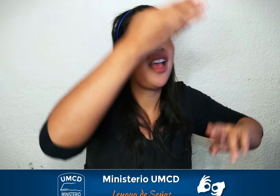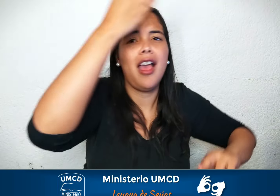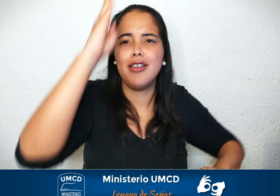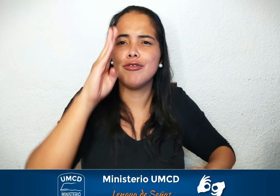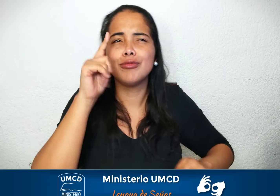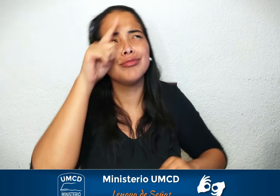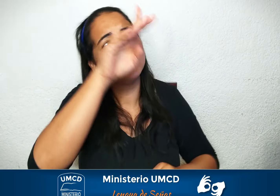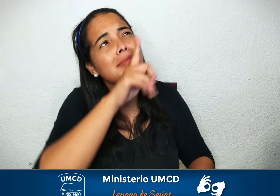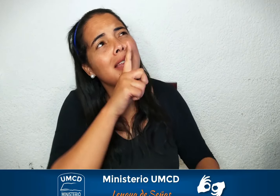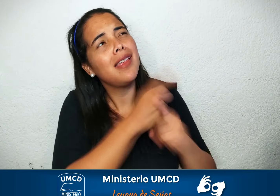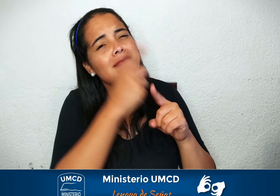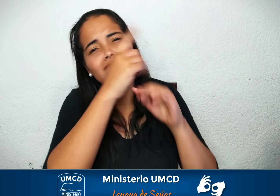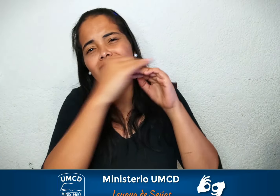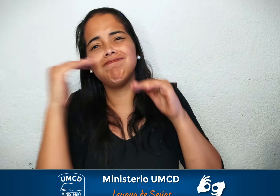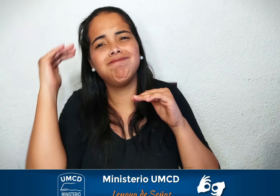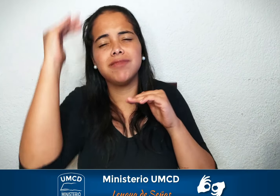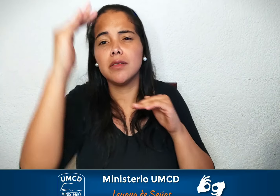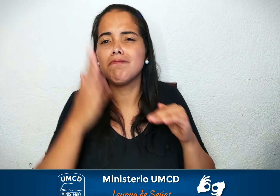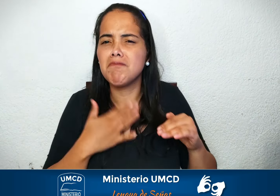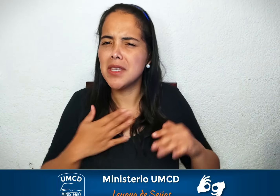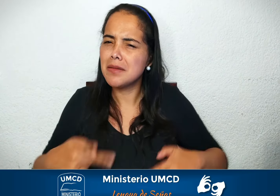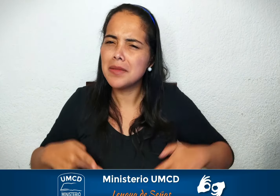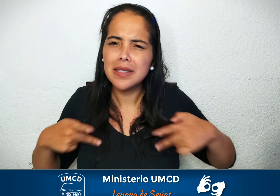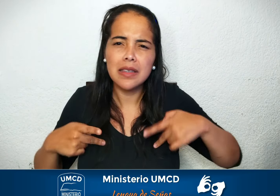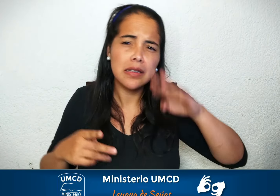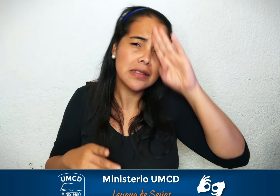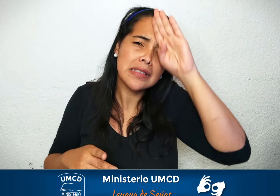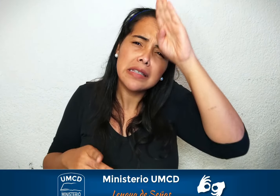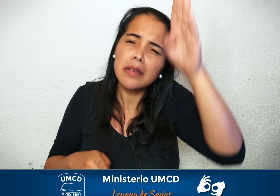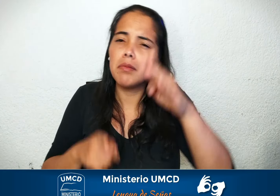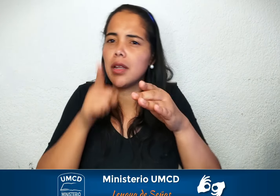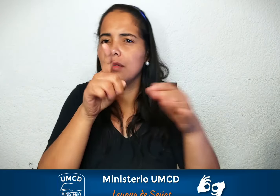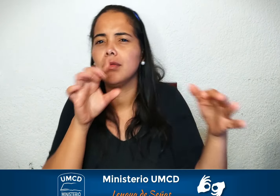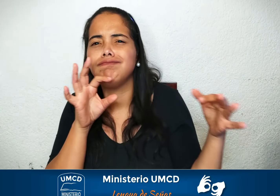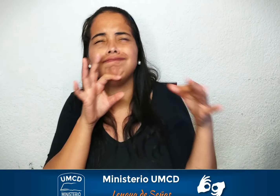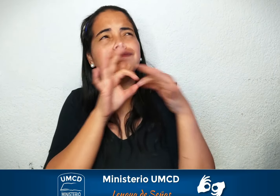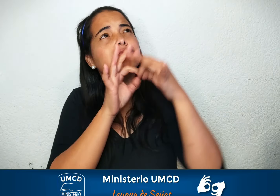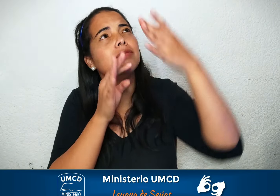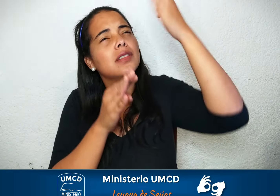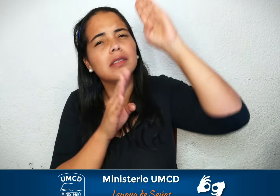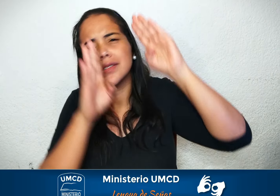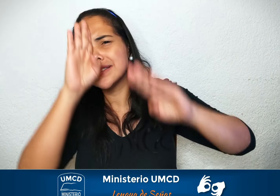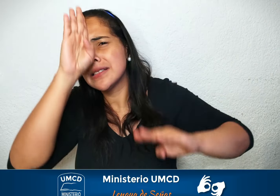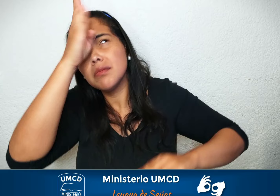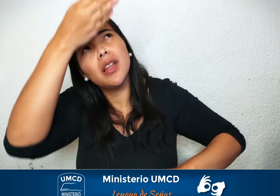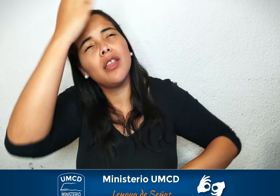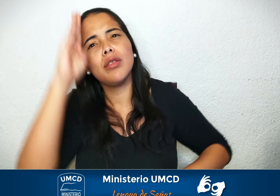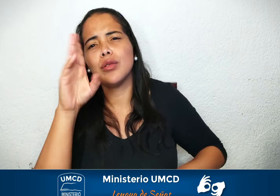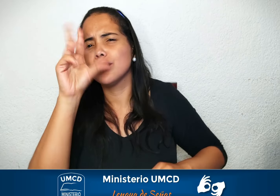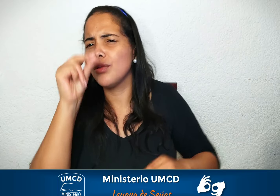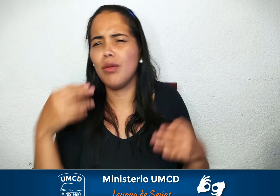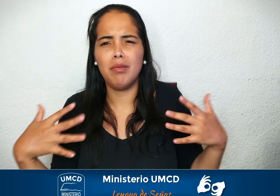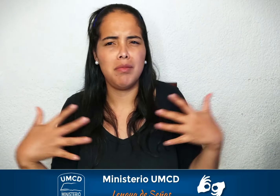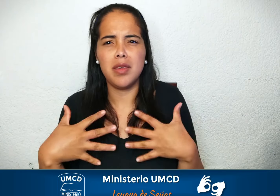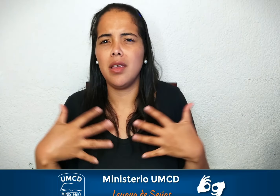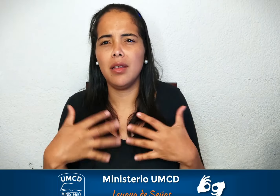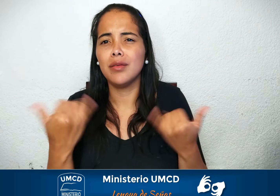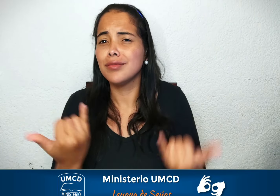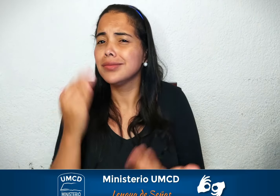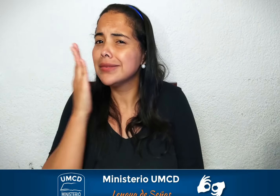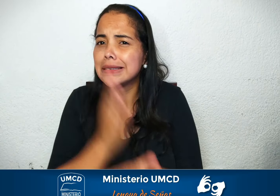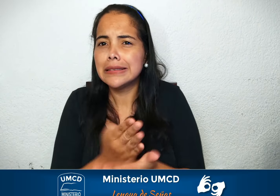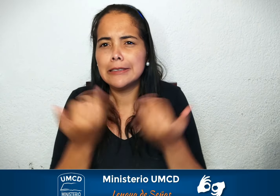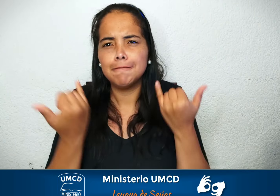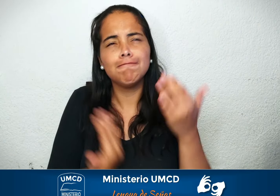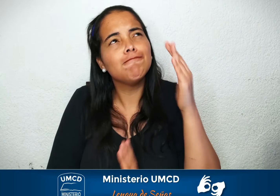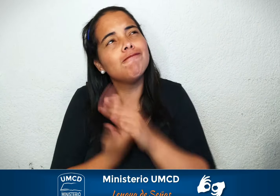adoración, su testimonio. Que tu vida y la mía sean un testimonio para la gloria de Dios